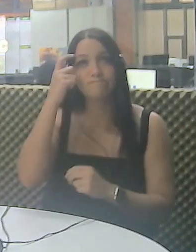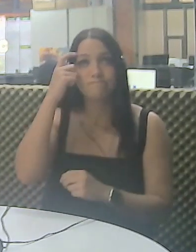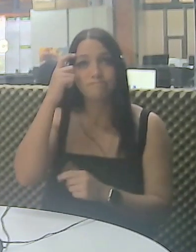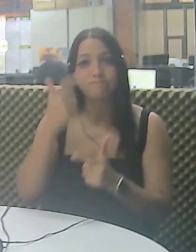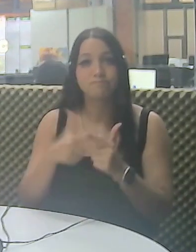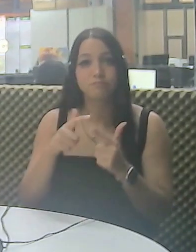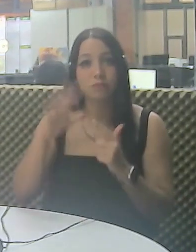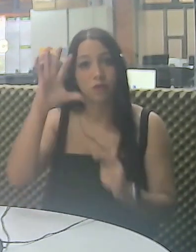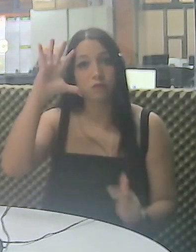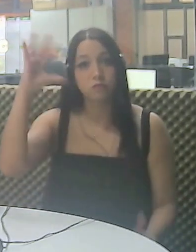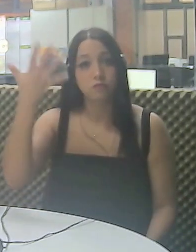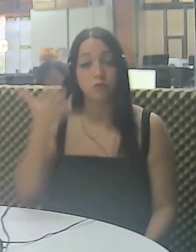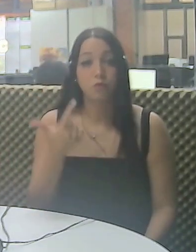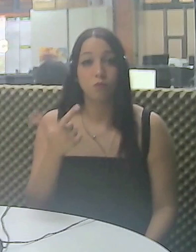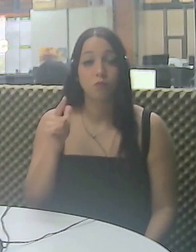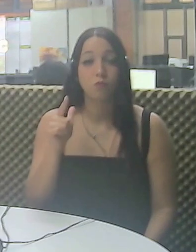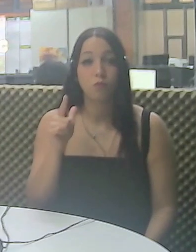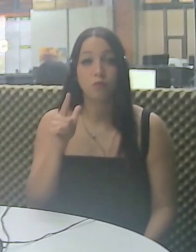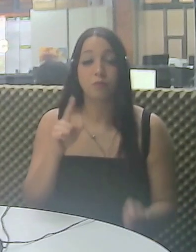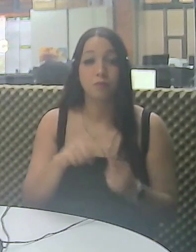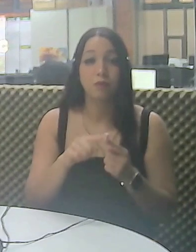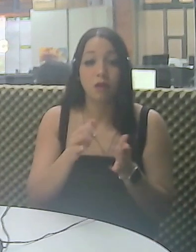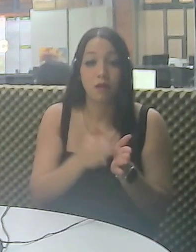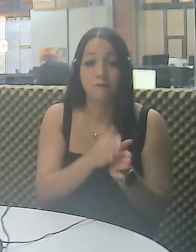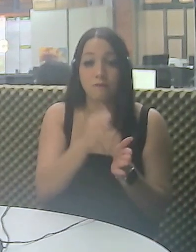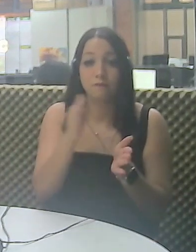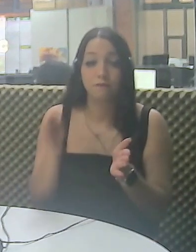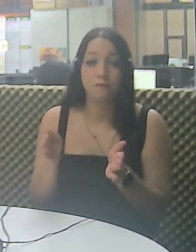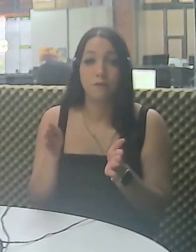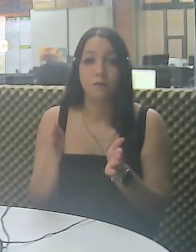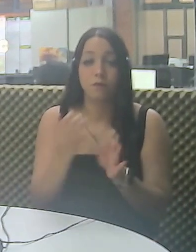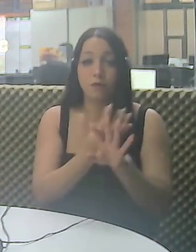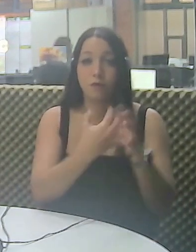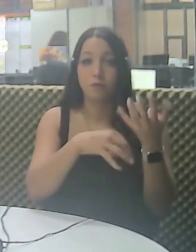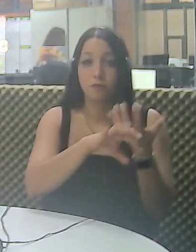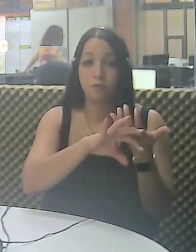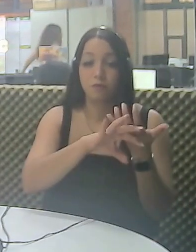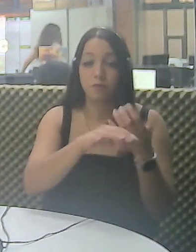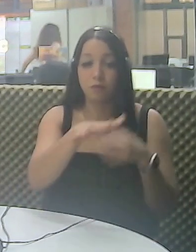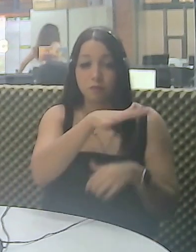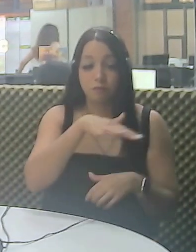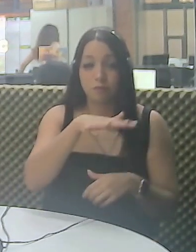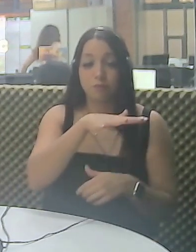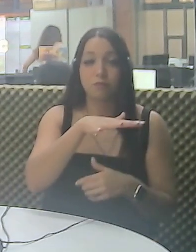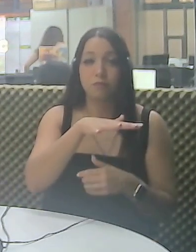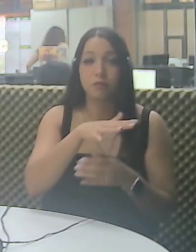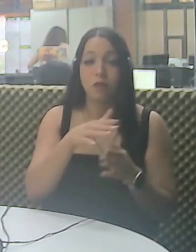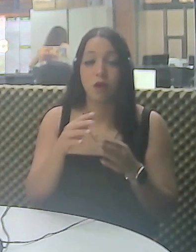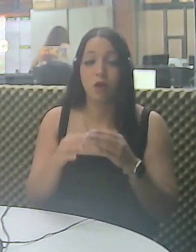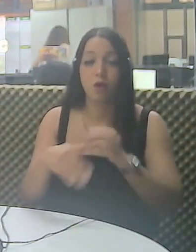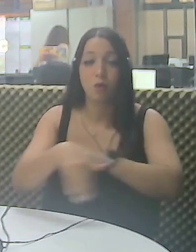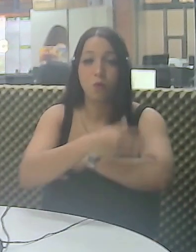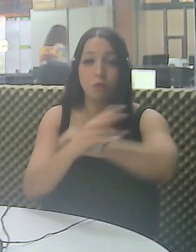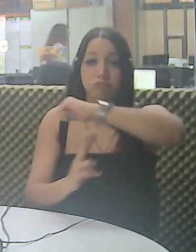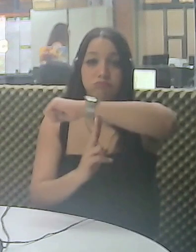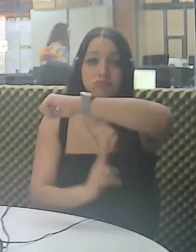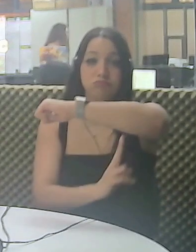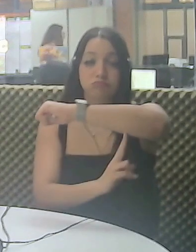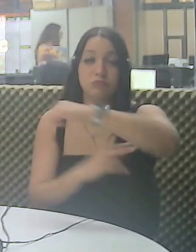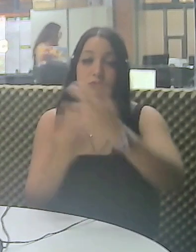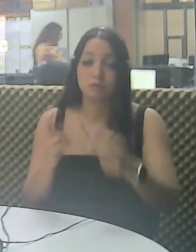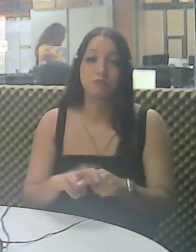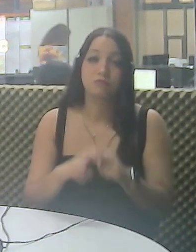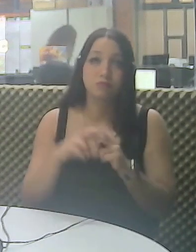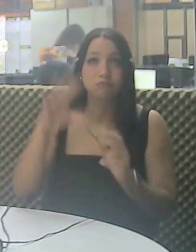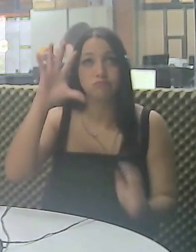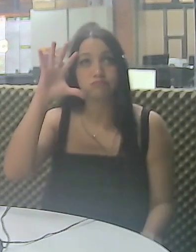solução, que é não entrar dentro da reserva ambiental, fazer a elevatória dessas ruas e aí fazer o papel da represa. Portanto,